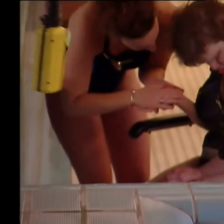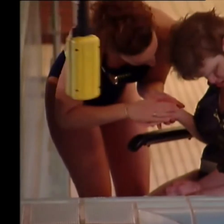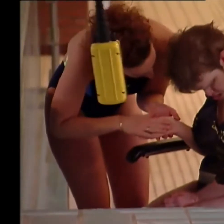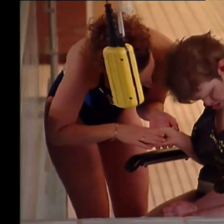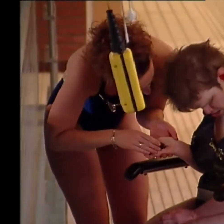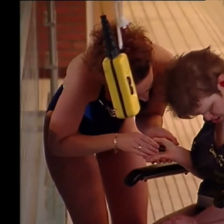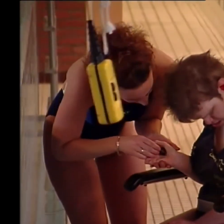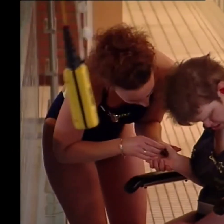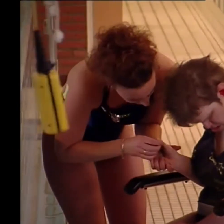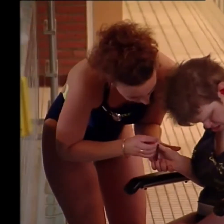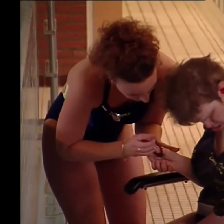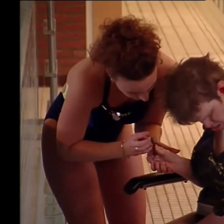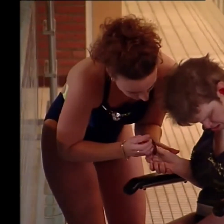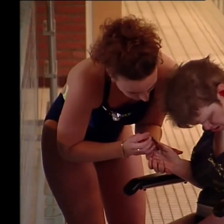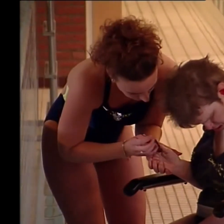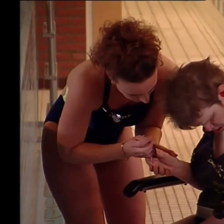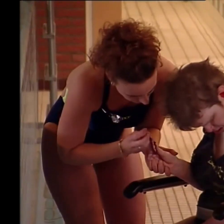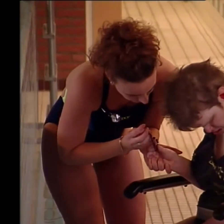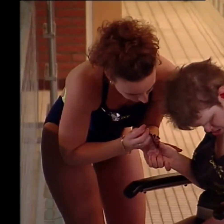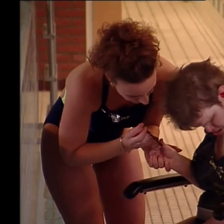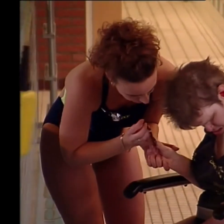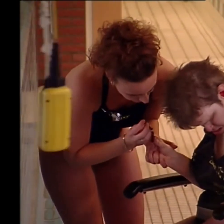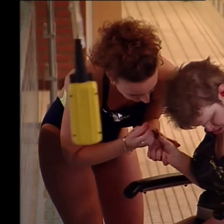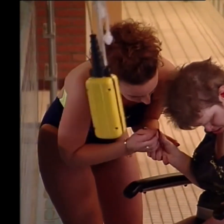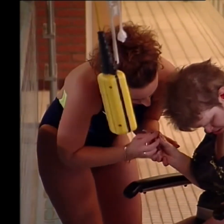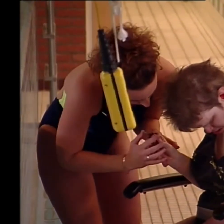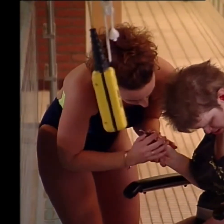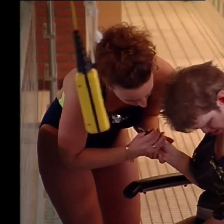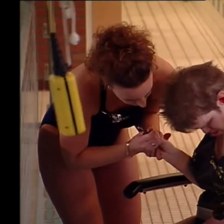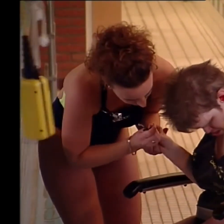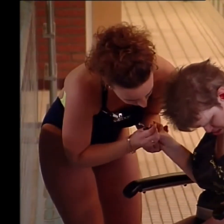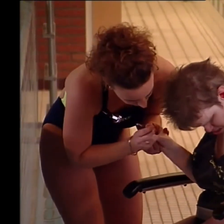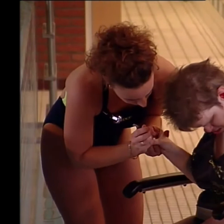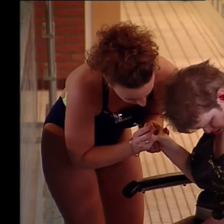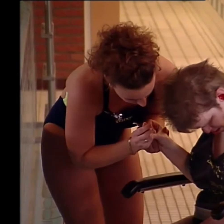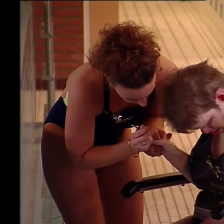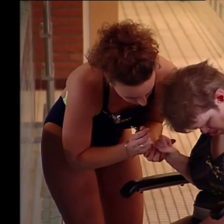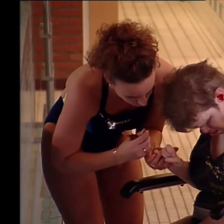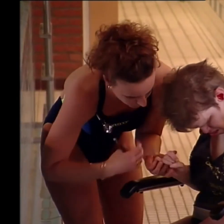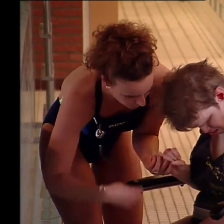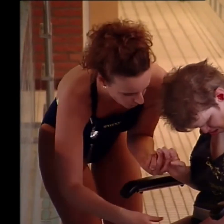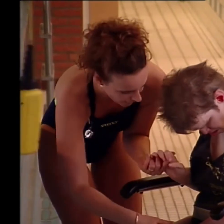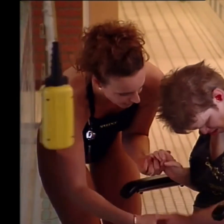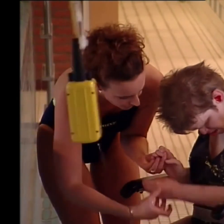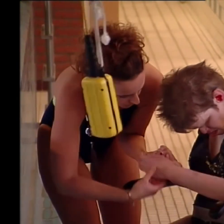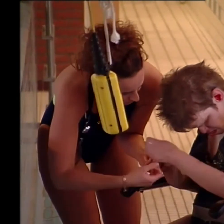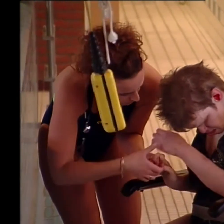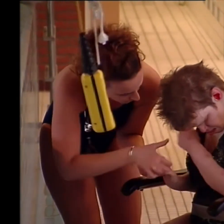Ik maak weer contact met mijn naamverwijzer, die ik altijd bij me heb. Omdat Tineke in de tillift gaat, vertel ik haar met het